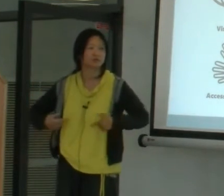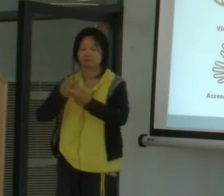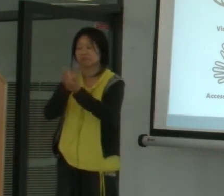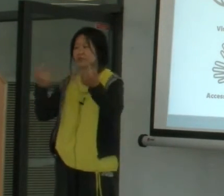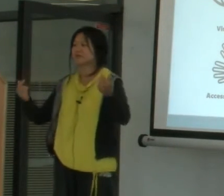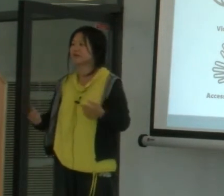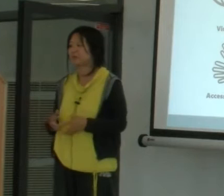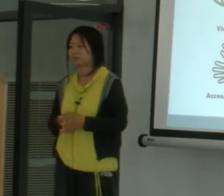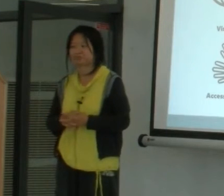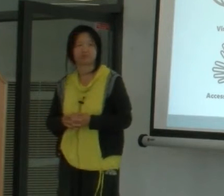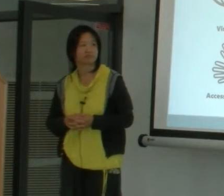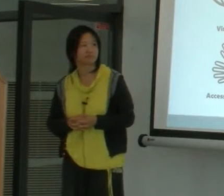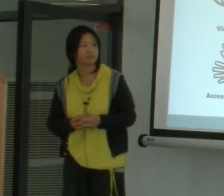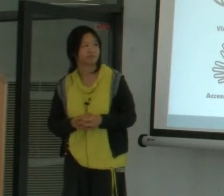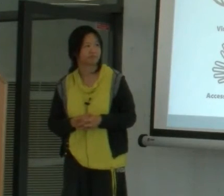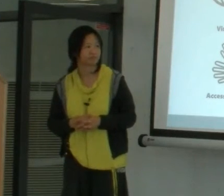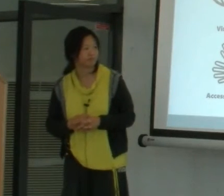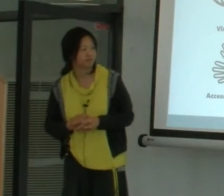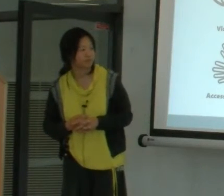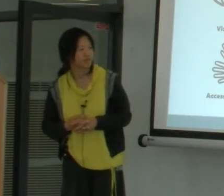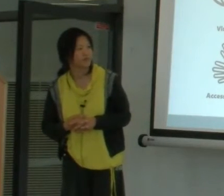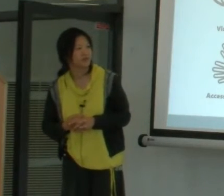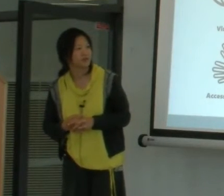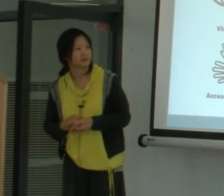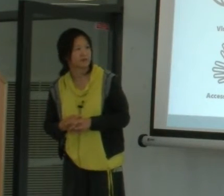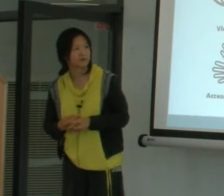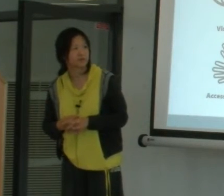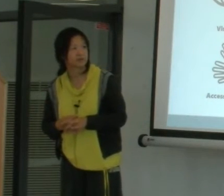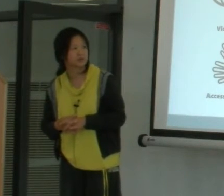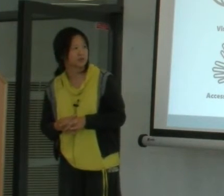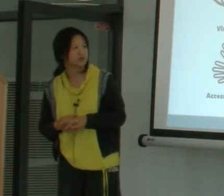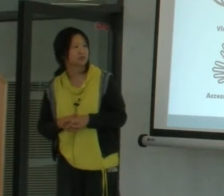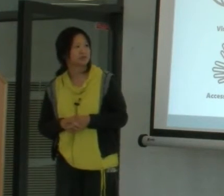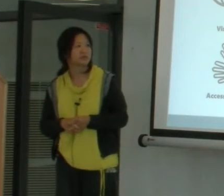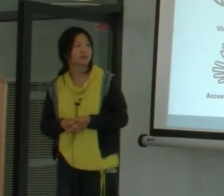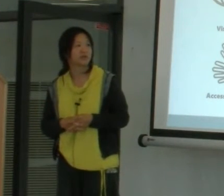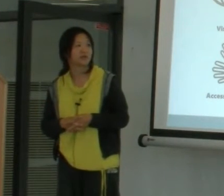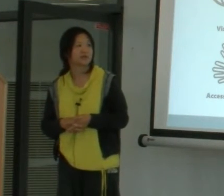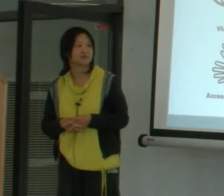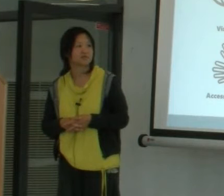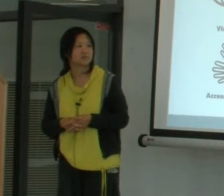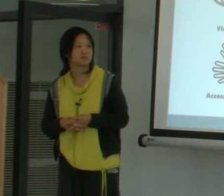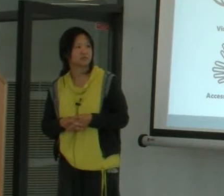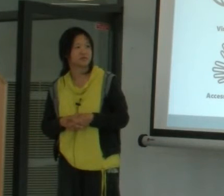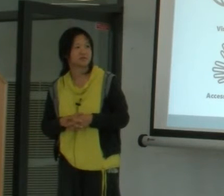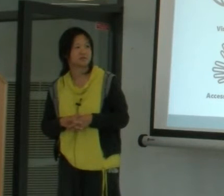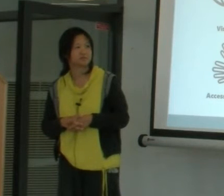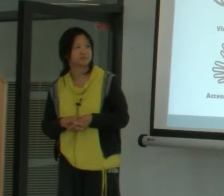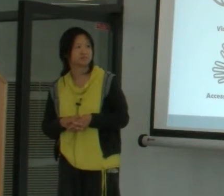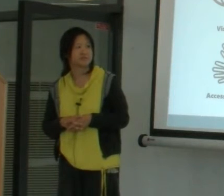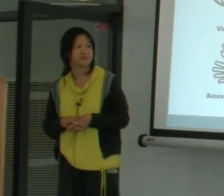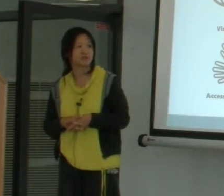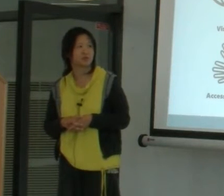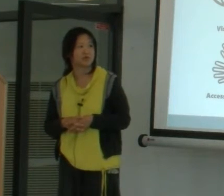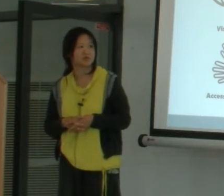fauteuil, etc. Donc la créa... le dessin.